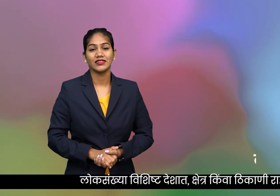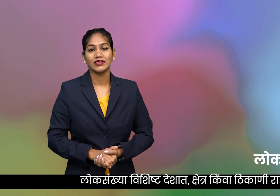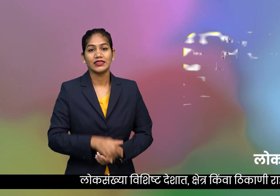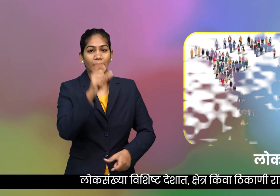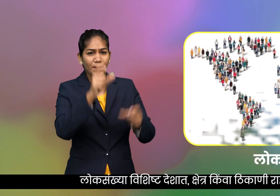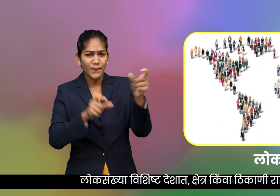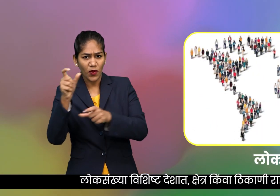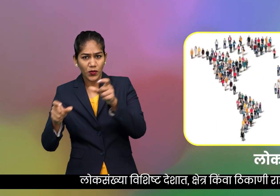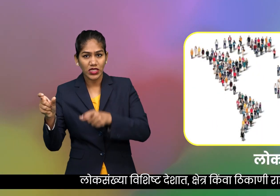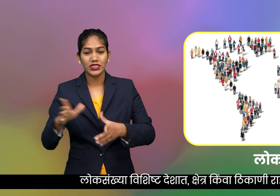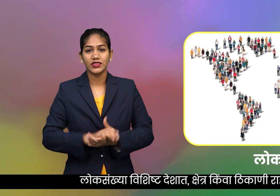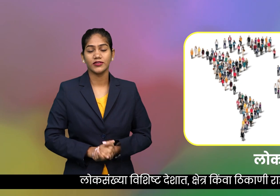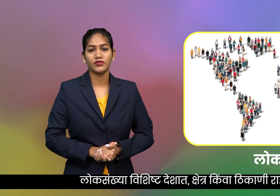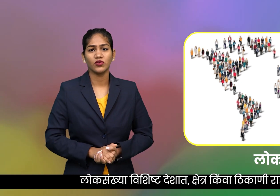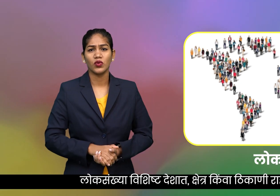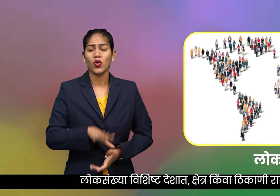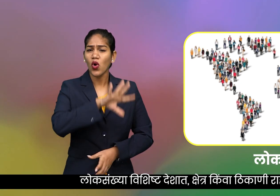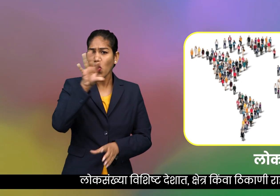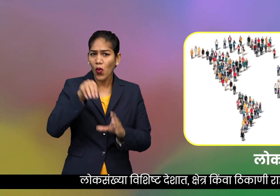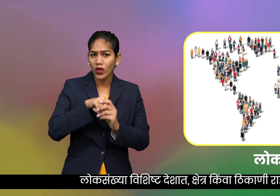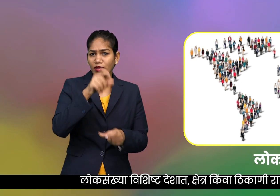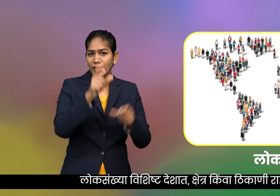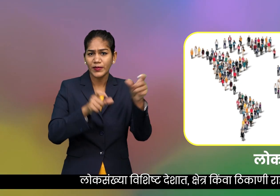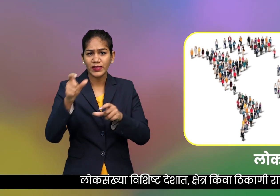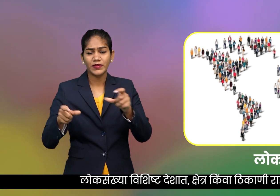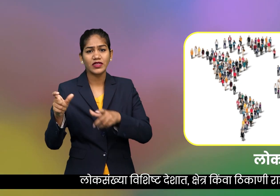लोकसंख्या विशिष्ट देशात, क्षेत्र किंवा ठिकाणी राहणारे सर्व लोक.